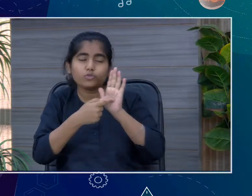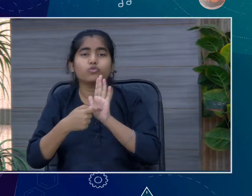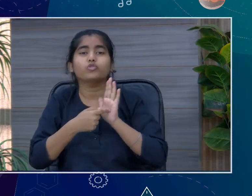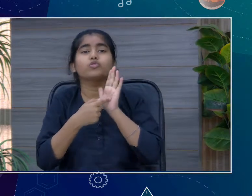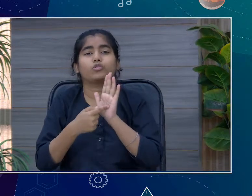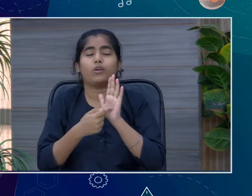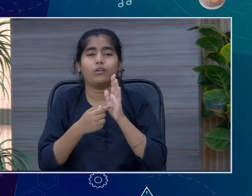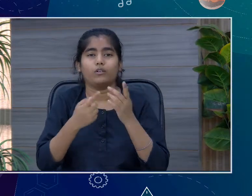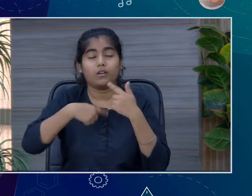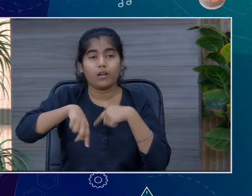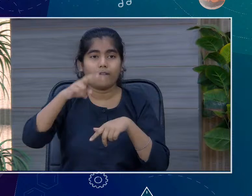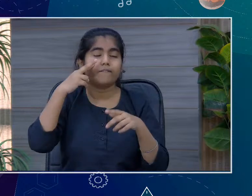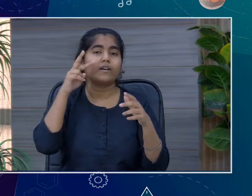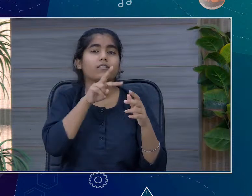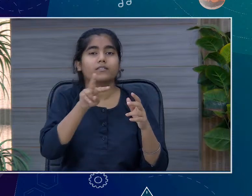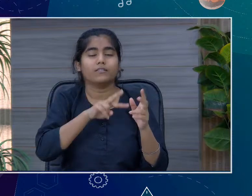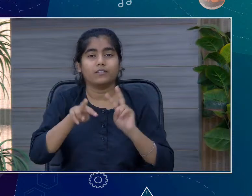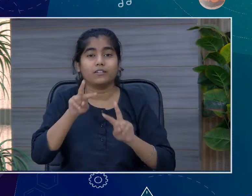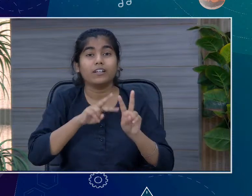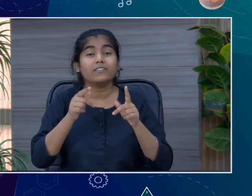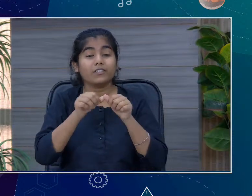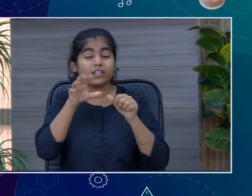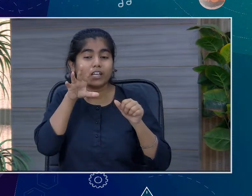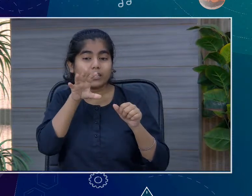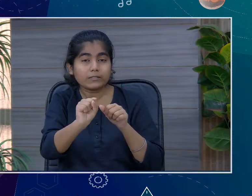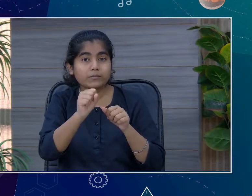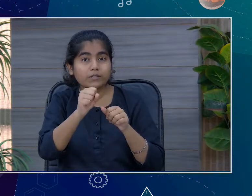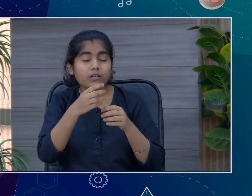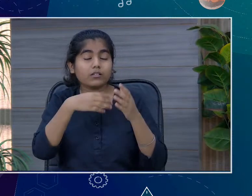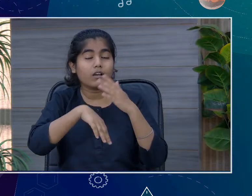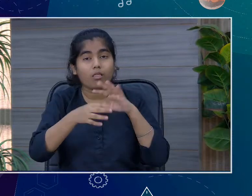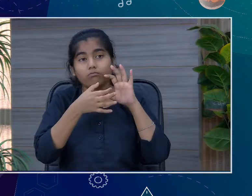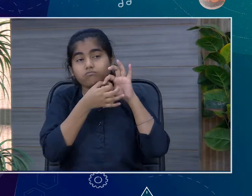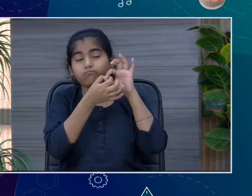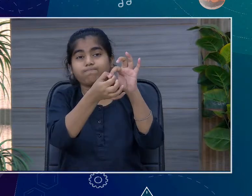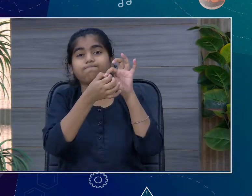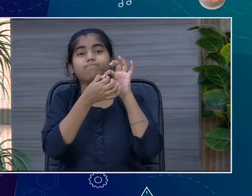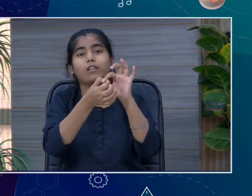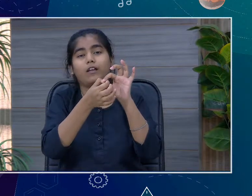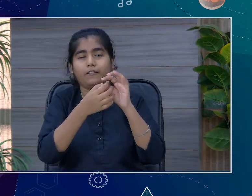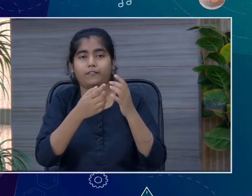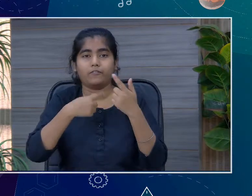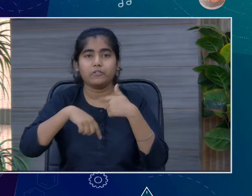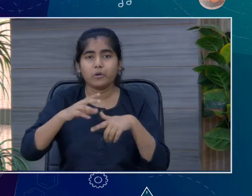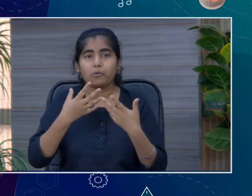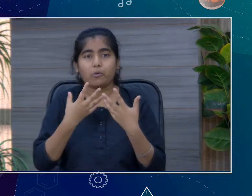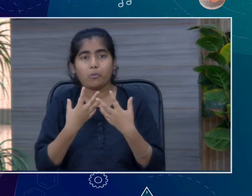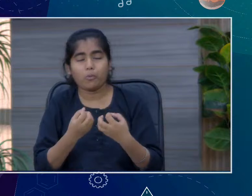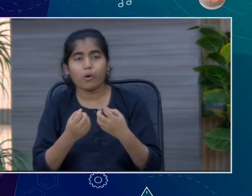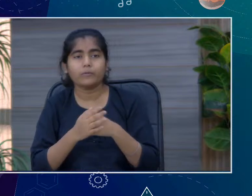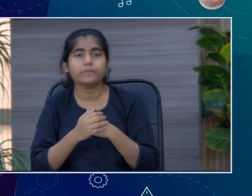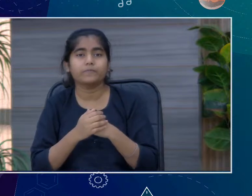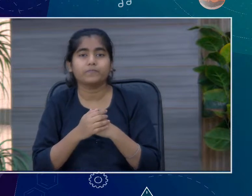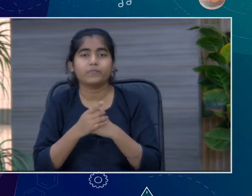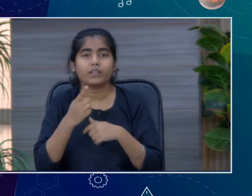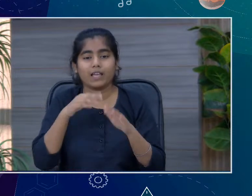मिलेंगी. दैट्स वाई सुगम्यता का एक बहुत ही एक बड़ा सा एक स्कोप निकलता है और उसको हमने कहीं ना कहीं अर्थ अन्वेषण करते हुए इस बुक में दर्शाने की